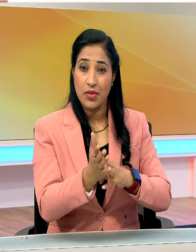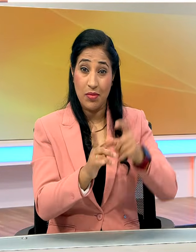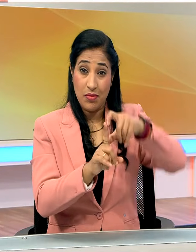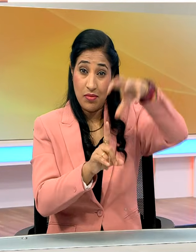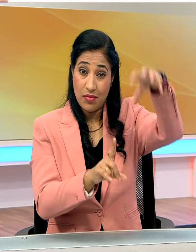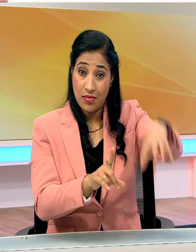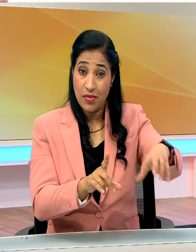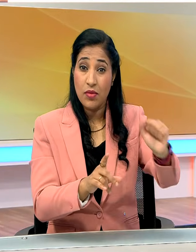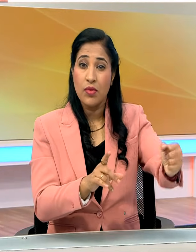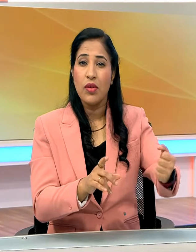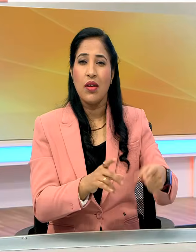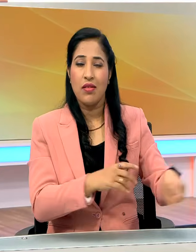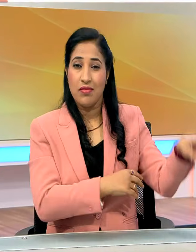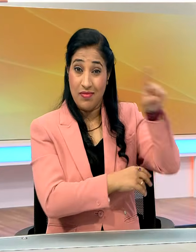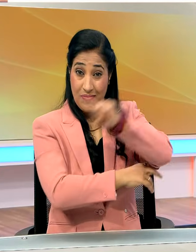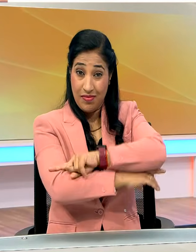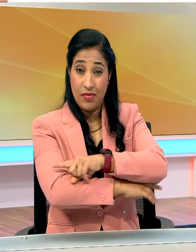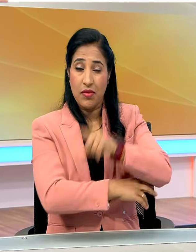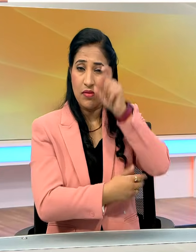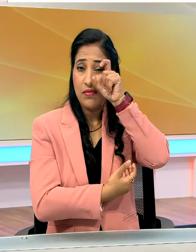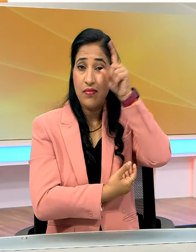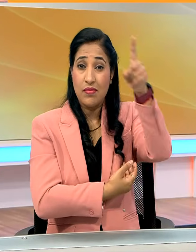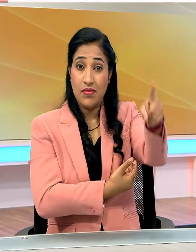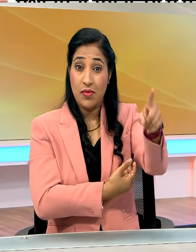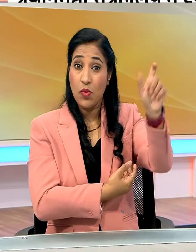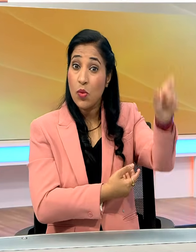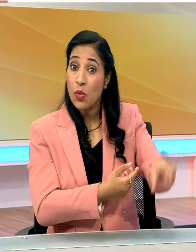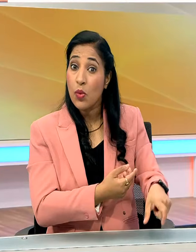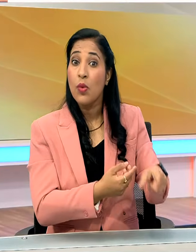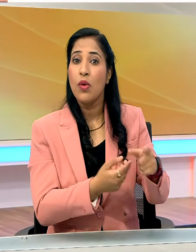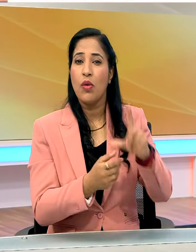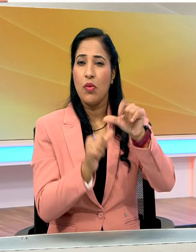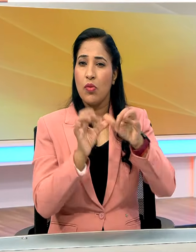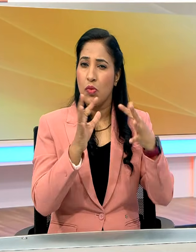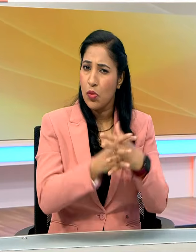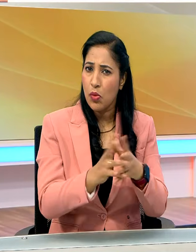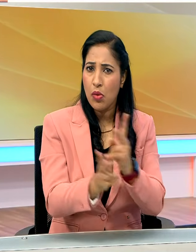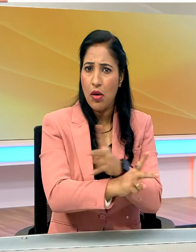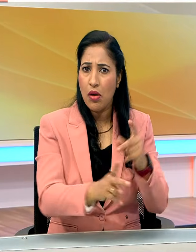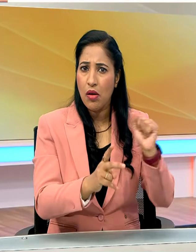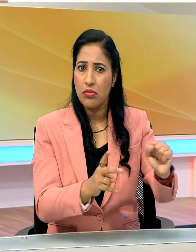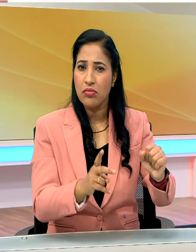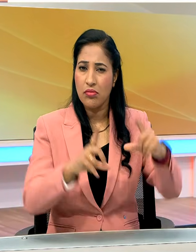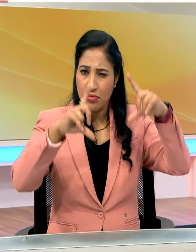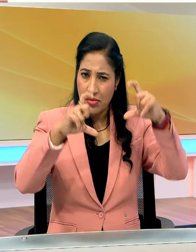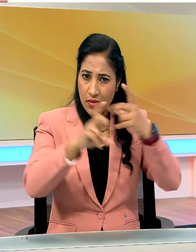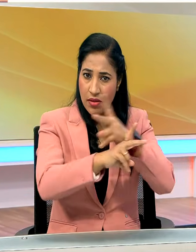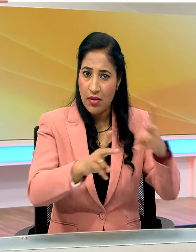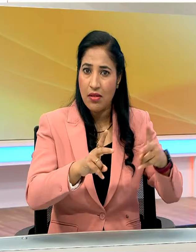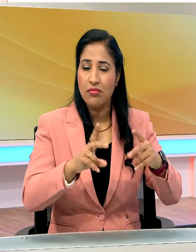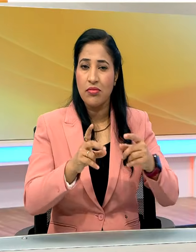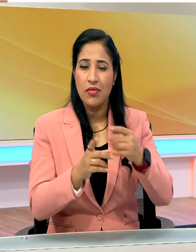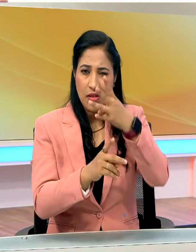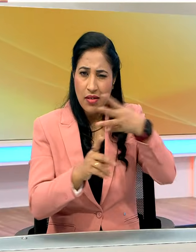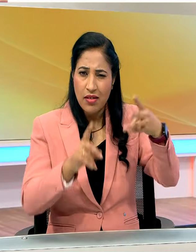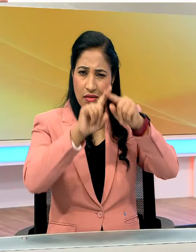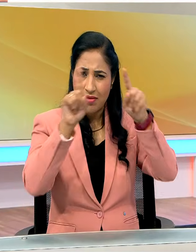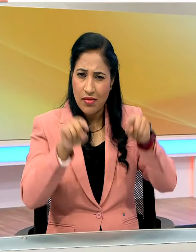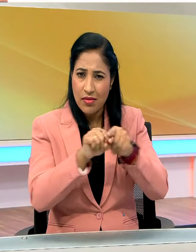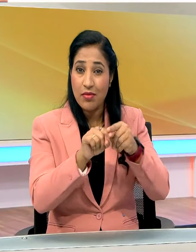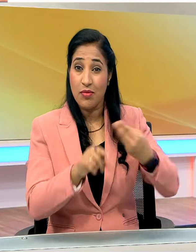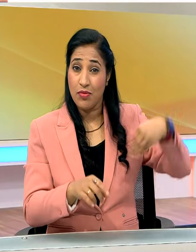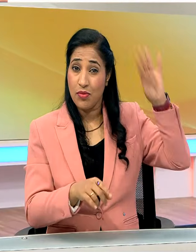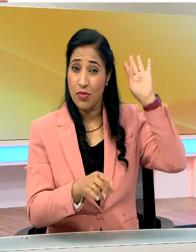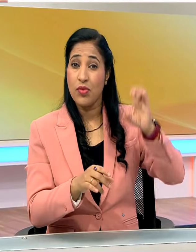BR अम्बेडकर की जयंती, भारत के संविधान और भारत की जनता की थीम पर आधारित पिक्चर पोस्टकार्ड जारी किए गए, जिसके बाद पूर्व